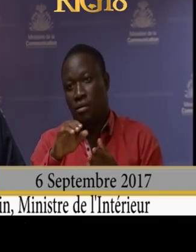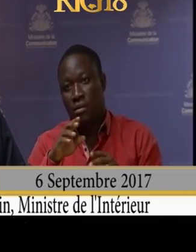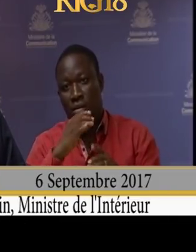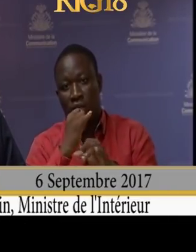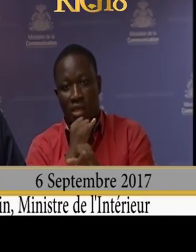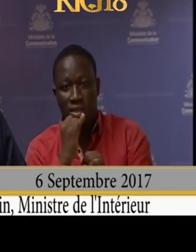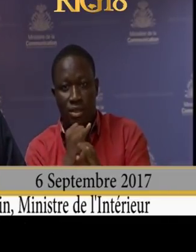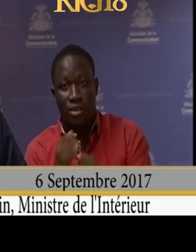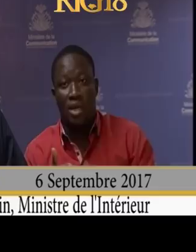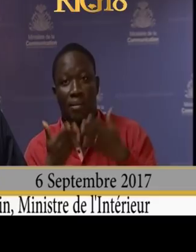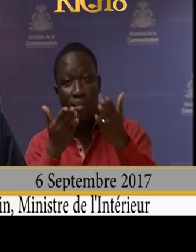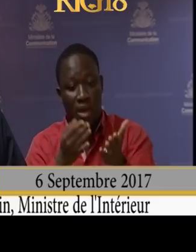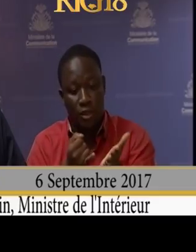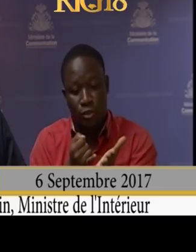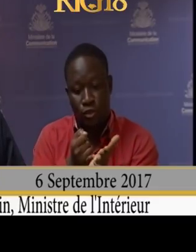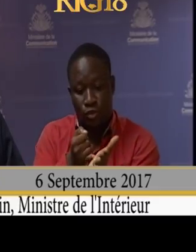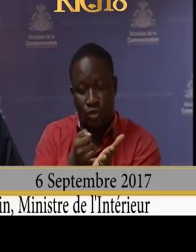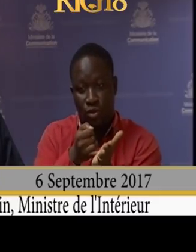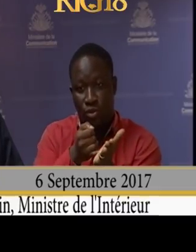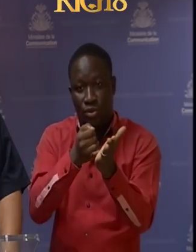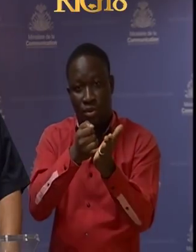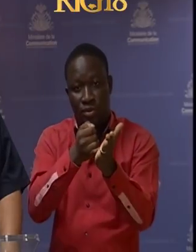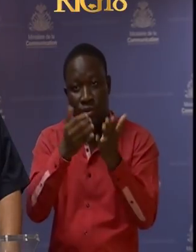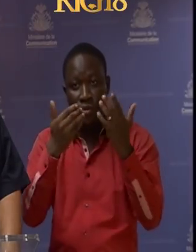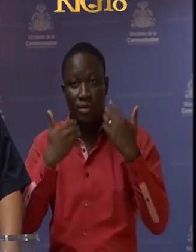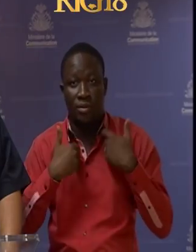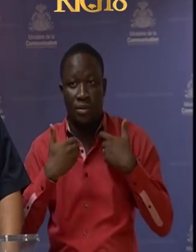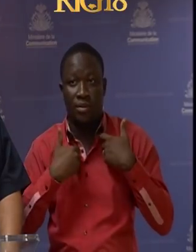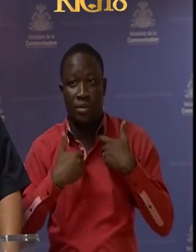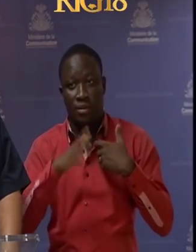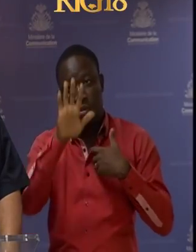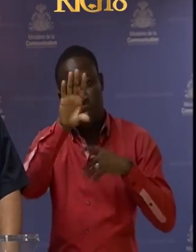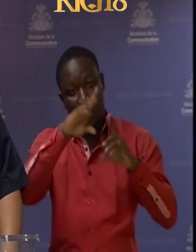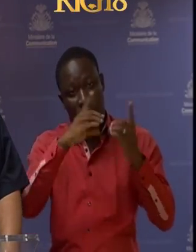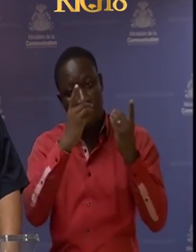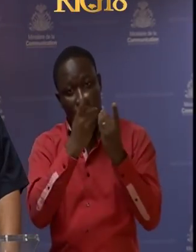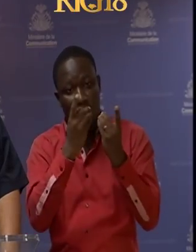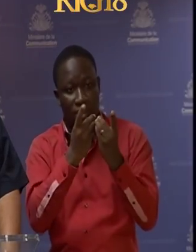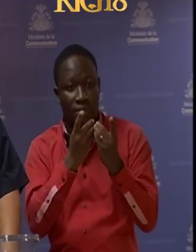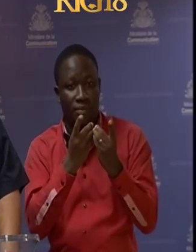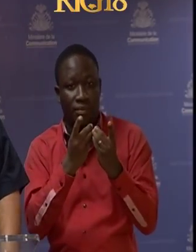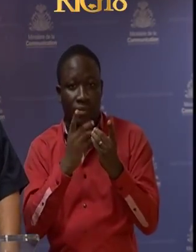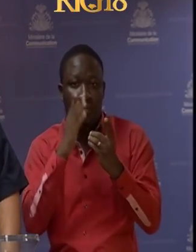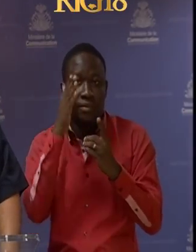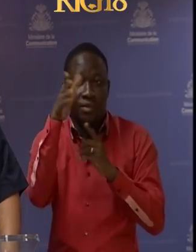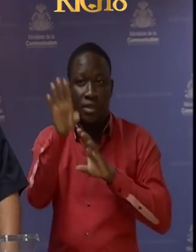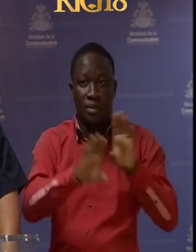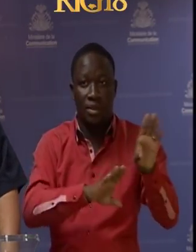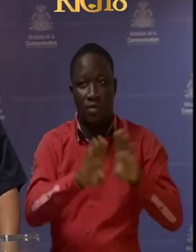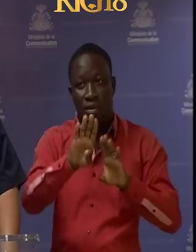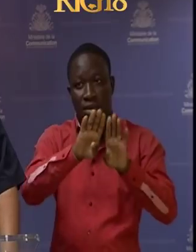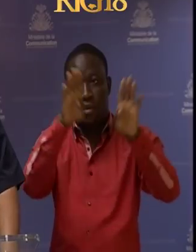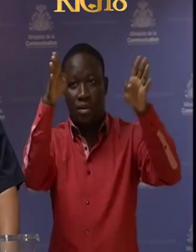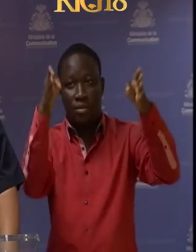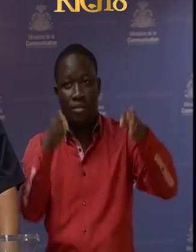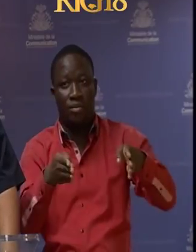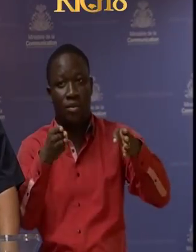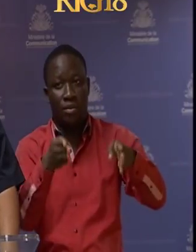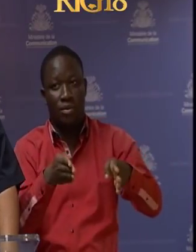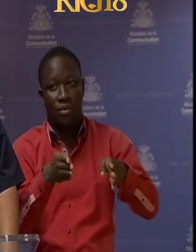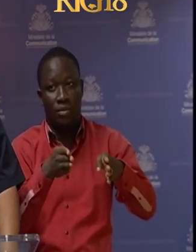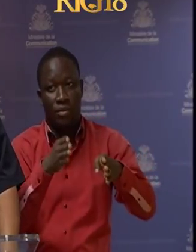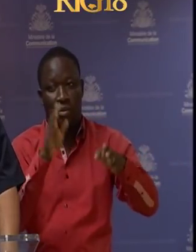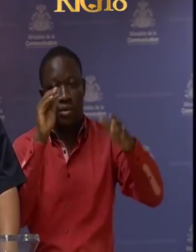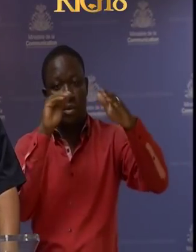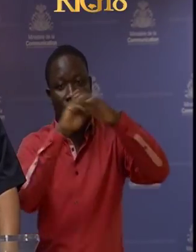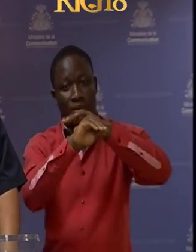a bail jury préférentiellement gon répartition sur 5 départements ça yo et qui pourra le faire tout dans bureau dans dépôt